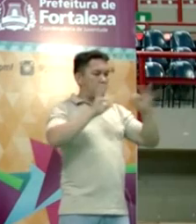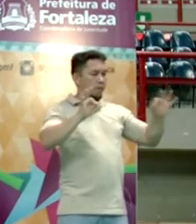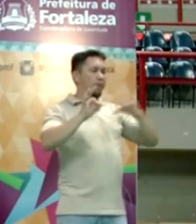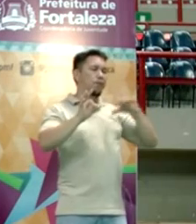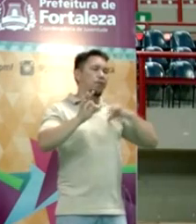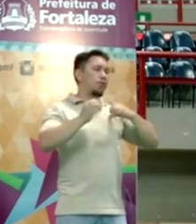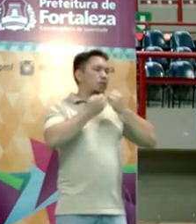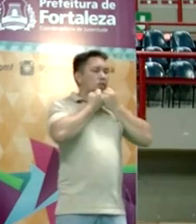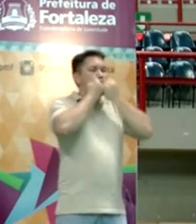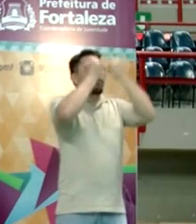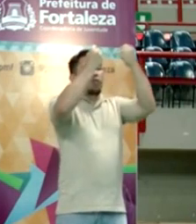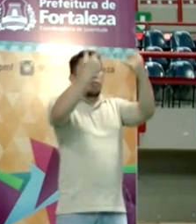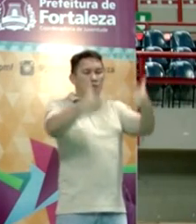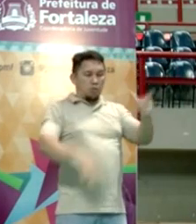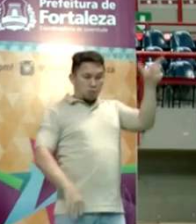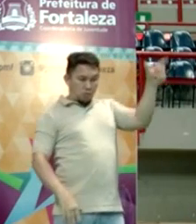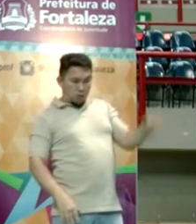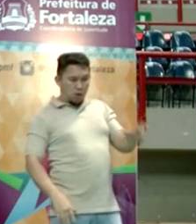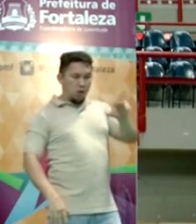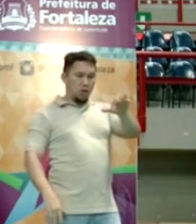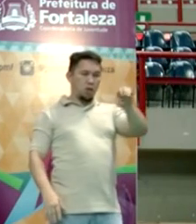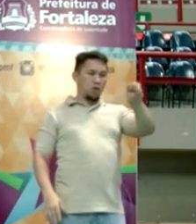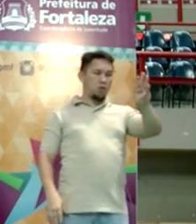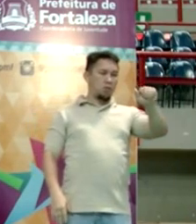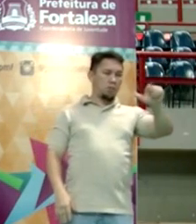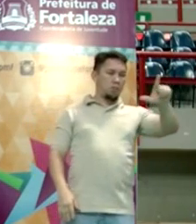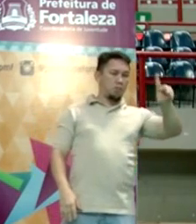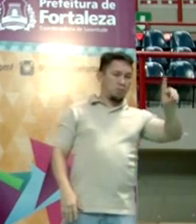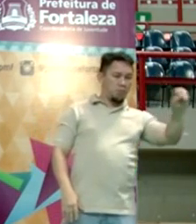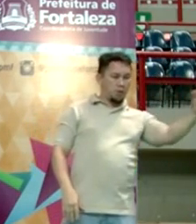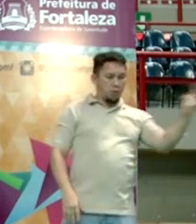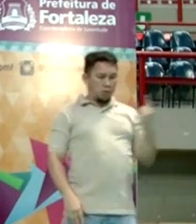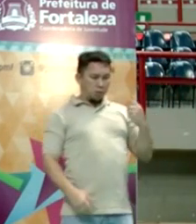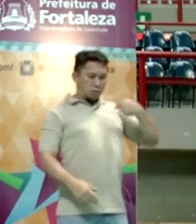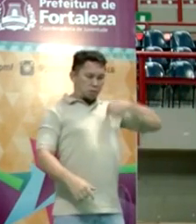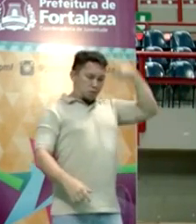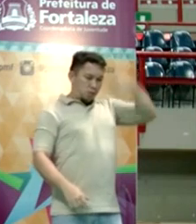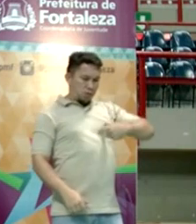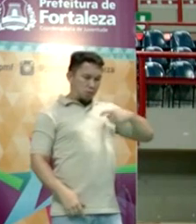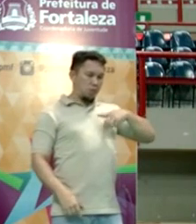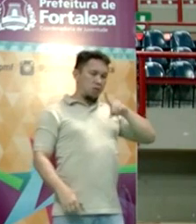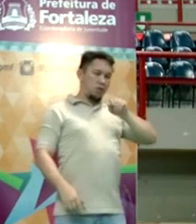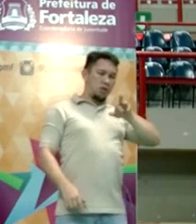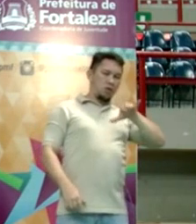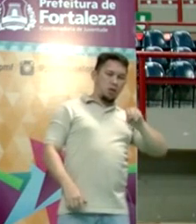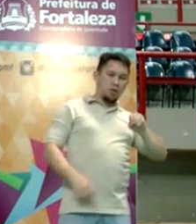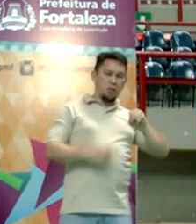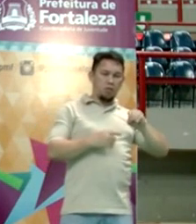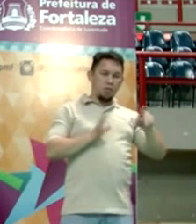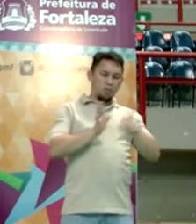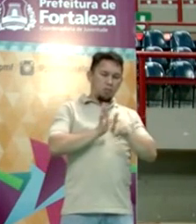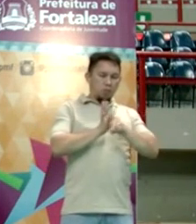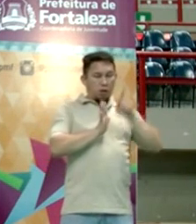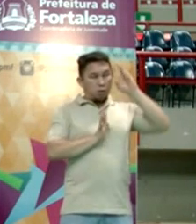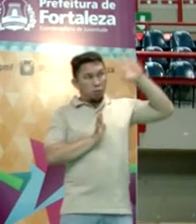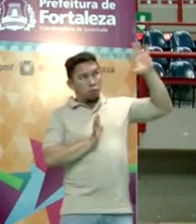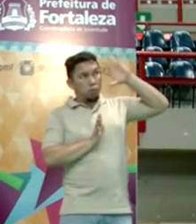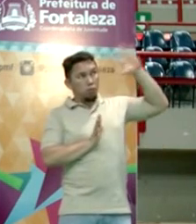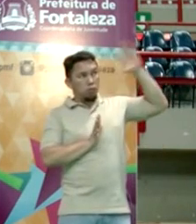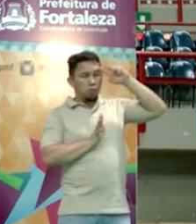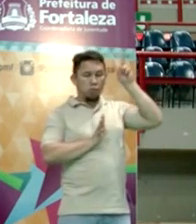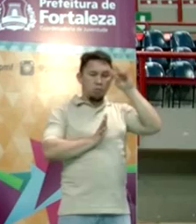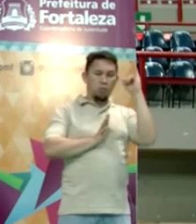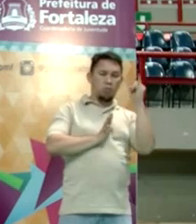o desabafo de Riobaldo se aproximando de um diário, de uma fábula,